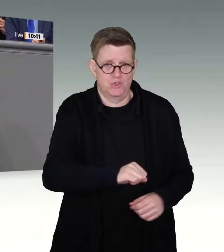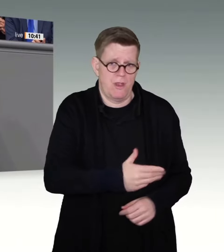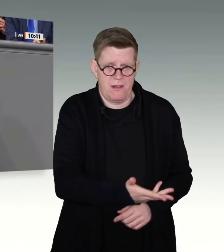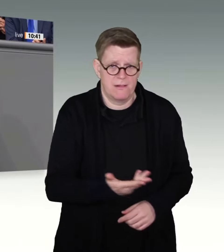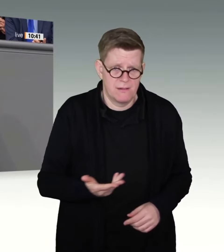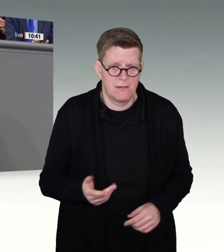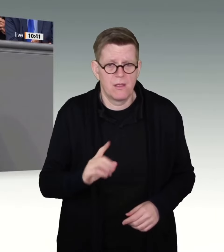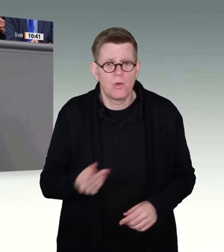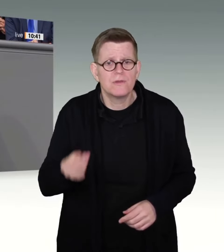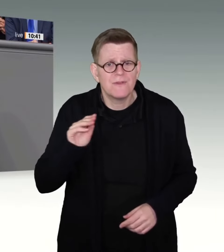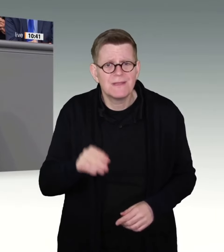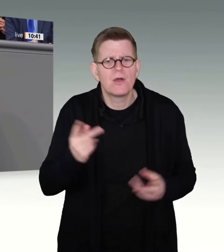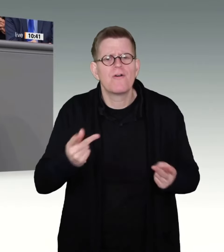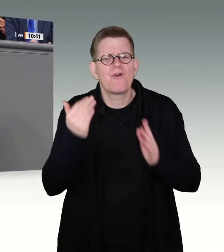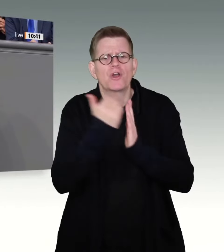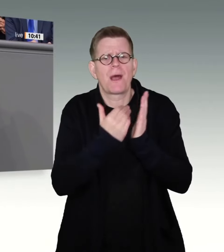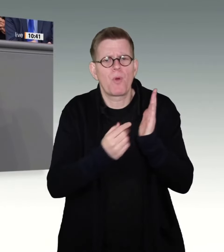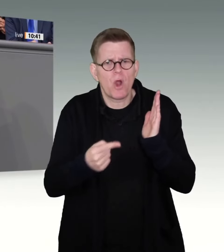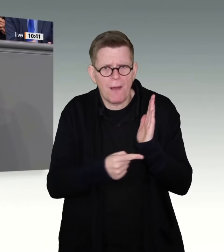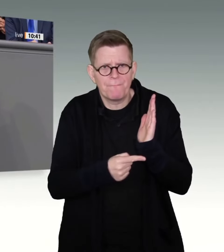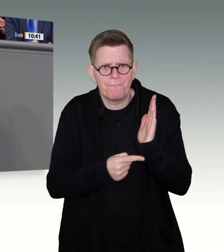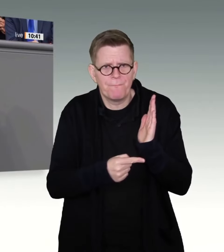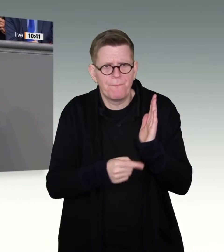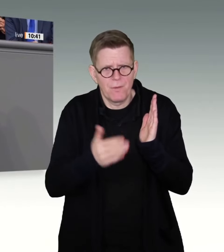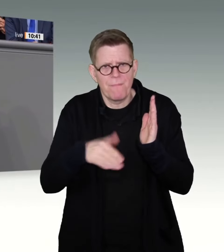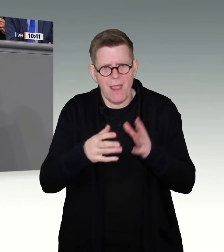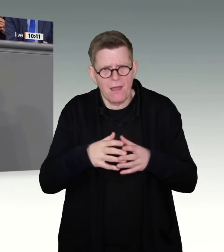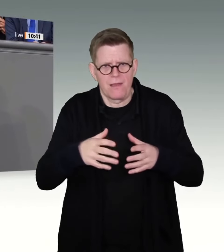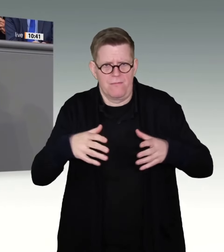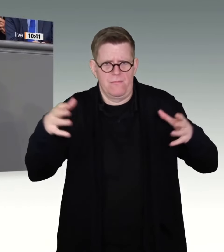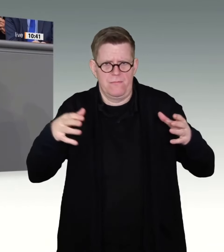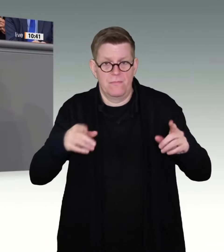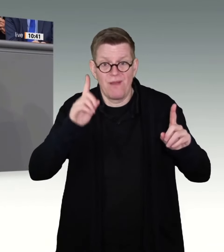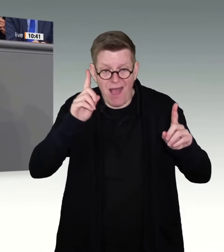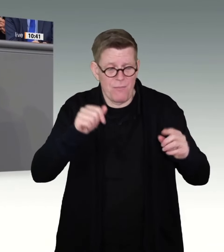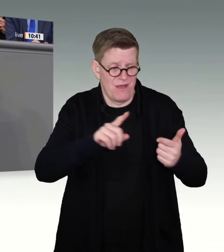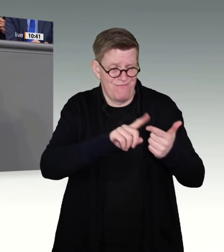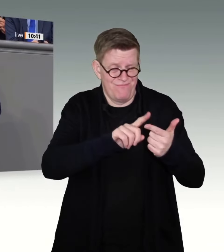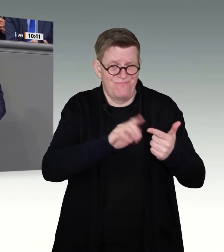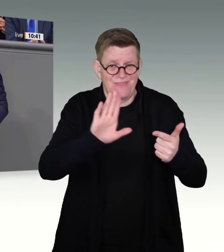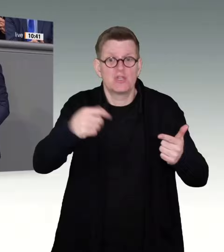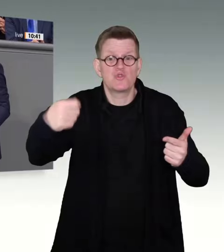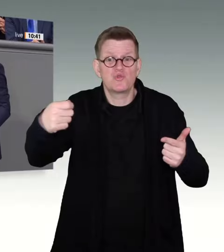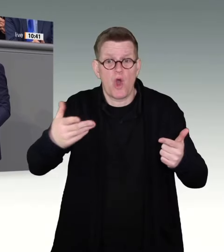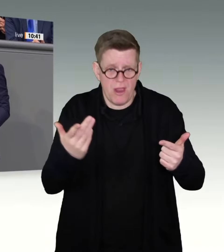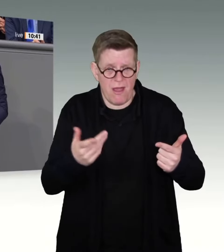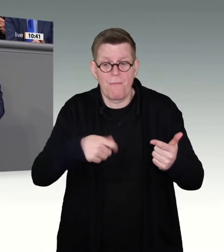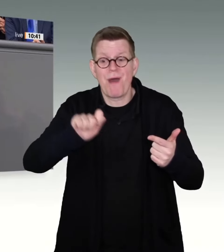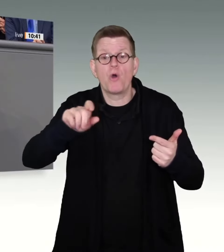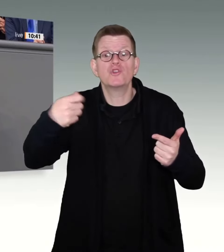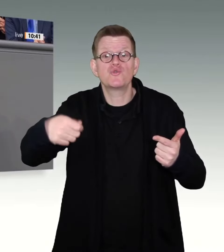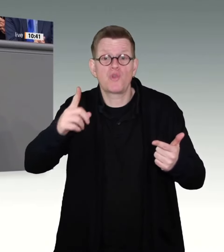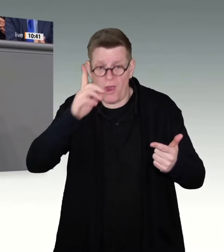die Förderprogramme aus. Aber, was auch stimmt, wir bauen zu teuer. Wir bauen zu teuer in Deutschland.